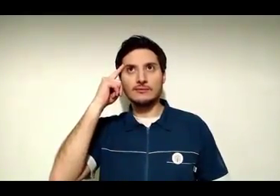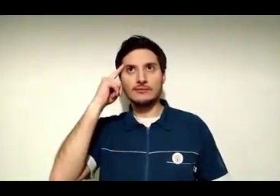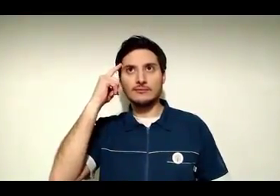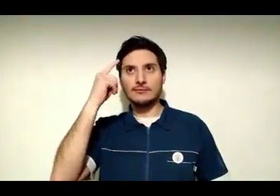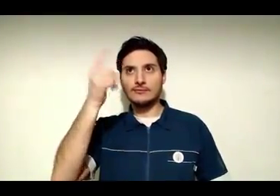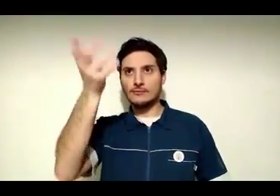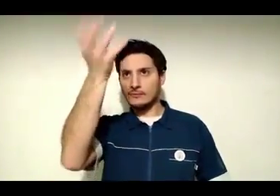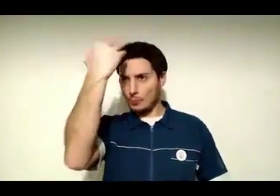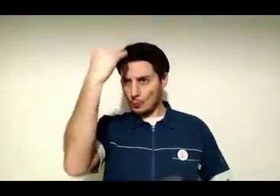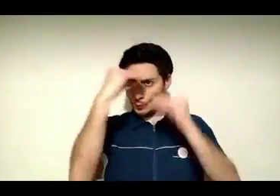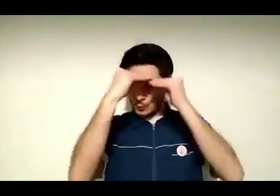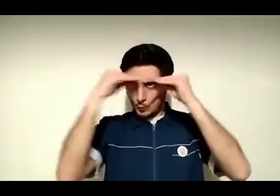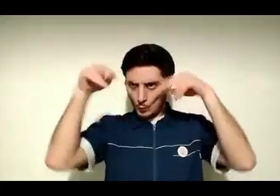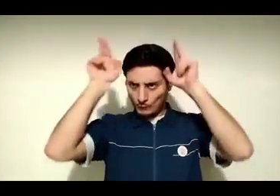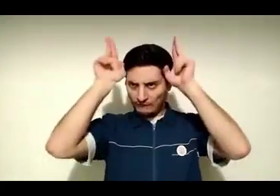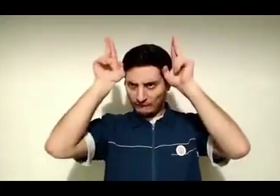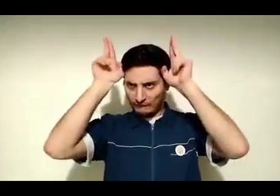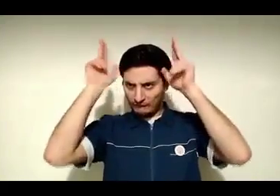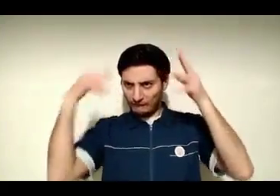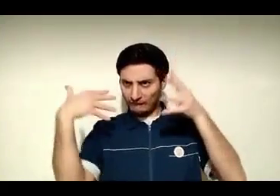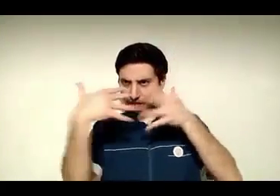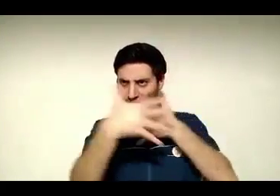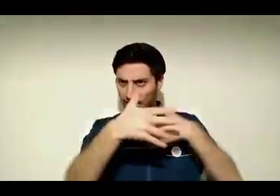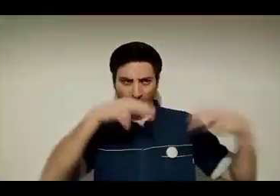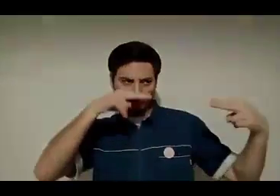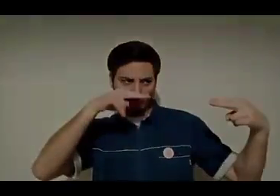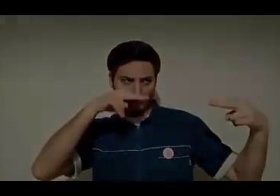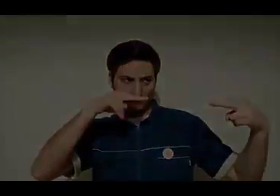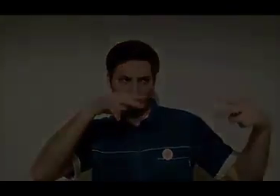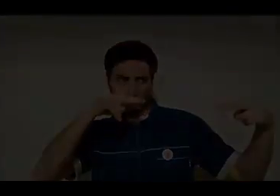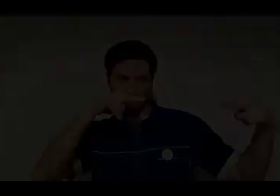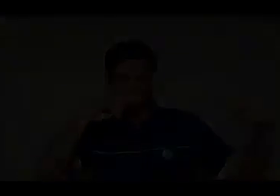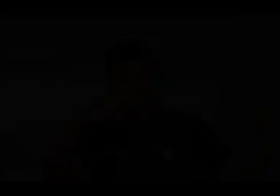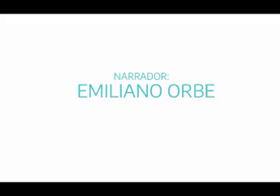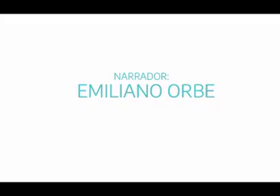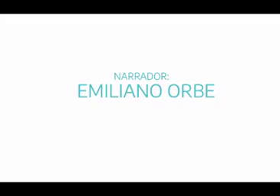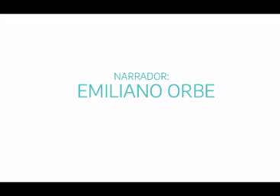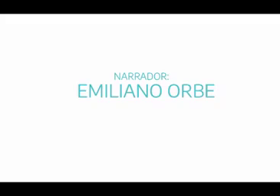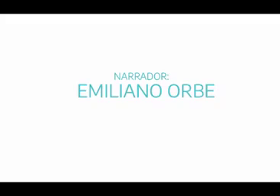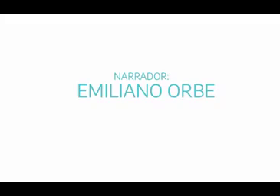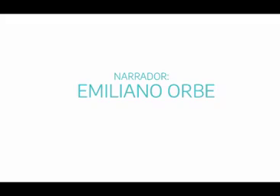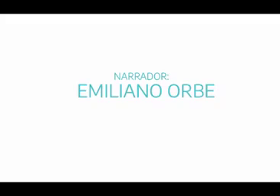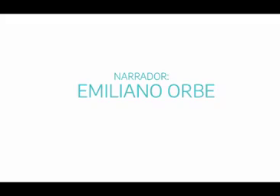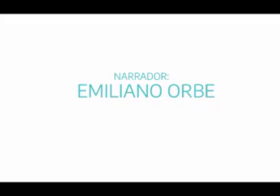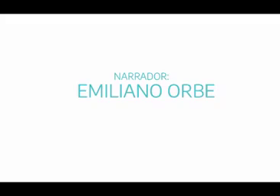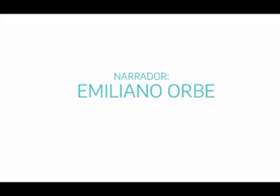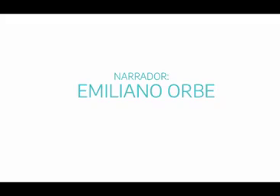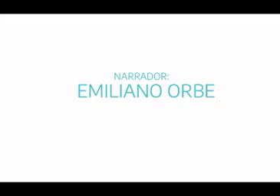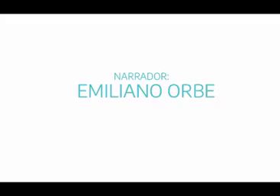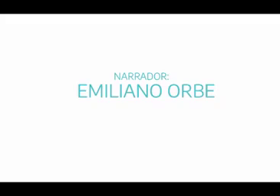La sombra del conejo Ricur, de Ema Wolf. Narrador, Emiliano Orbe.